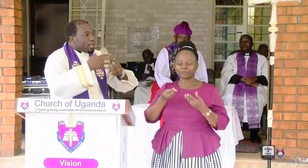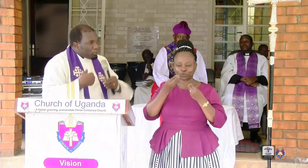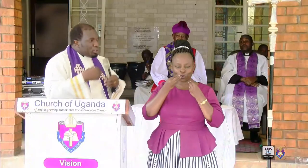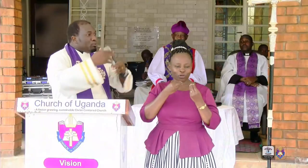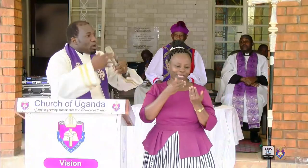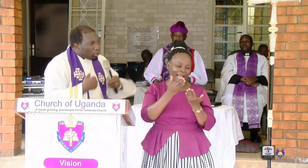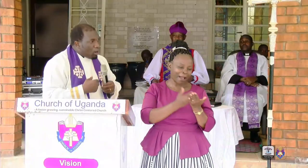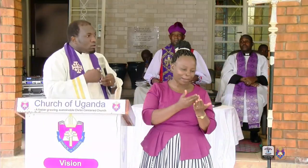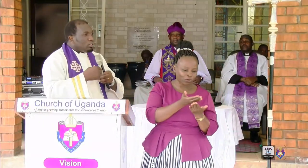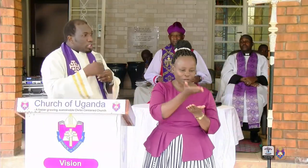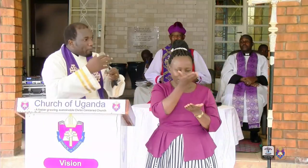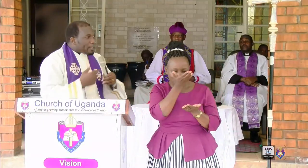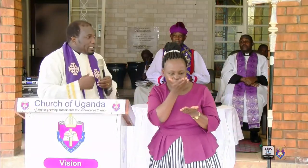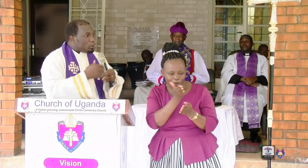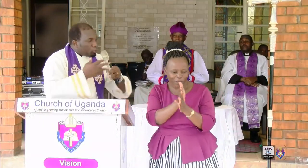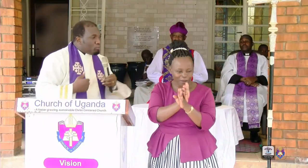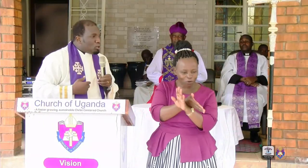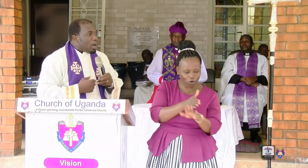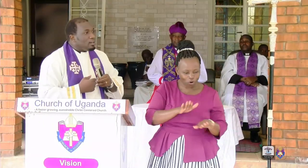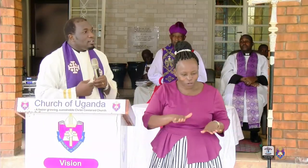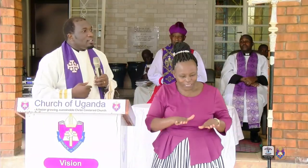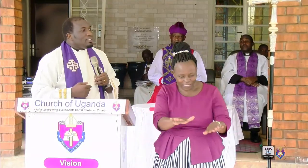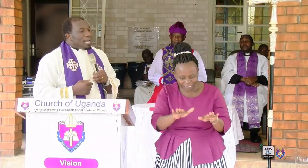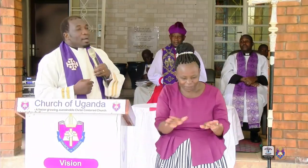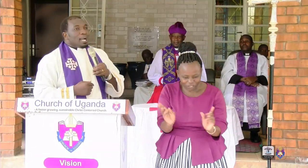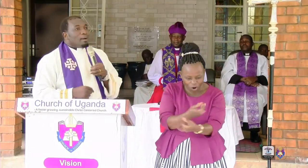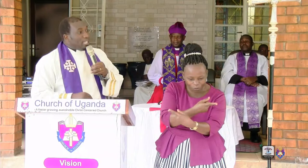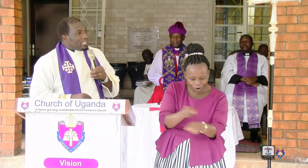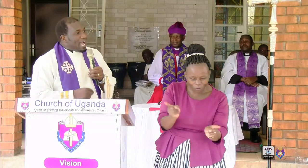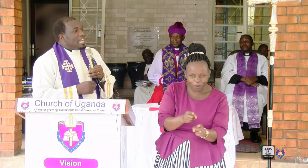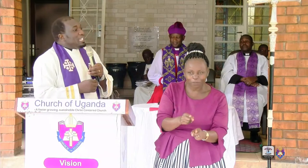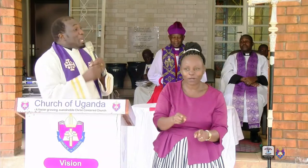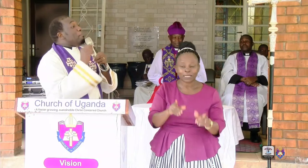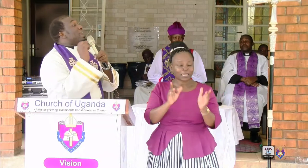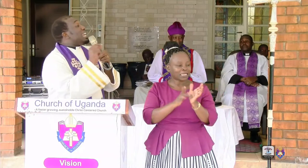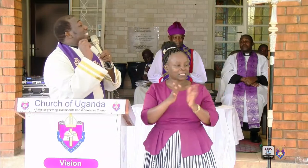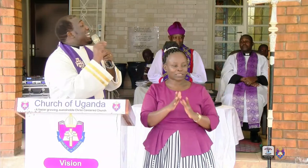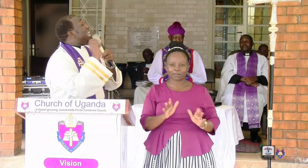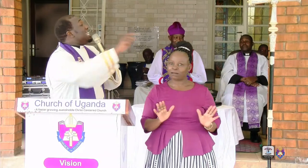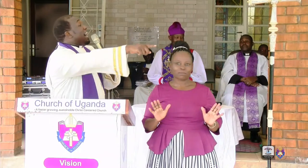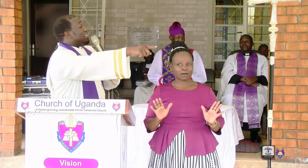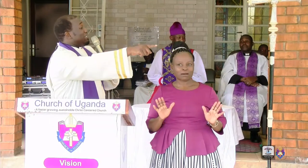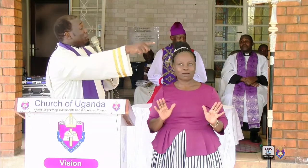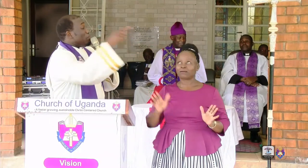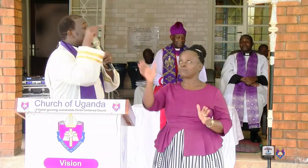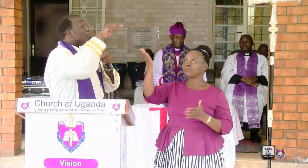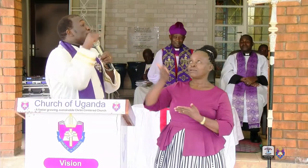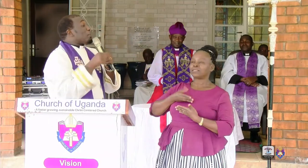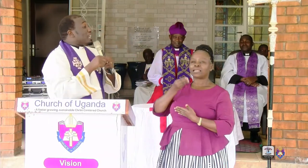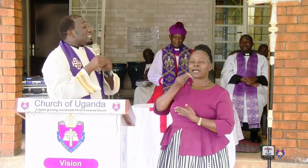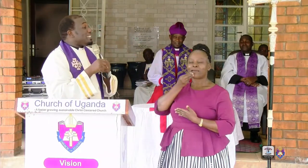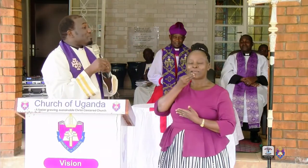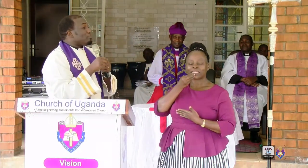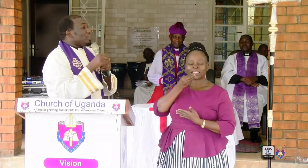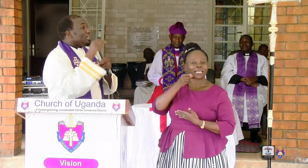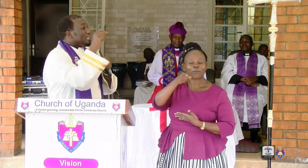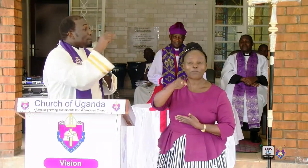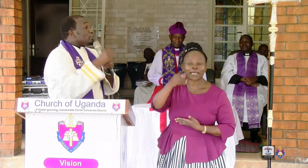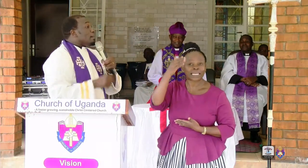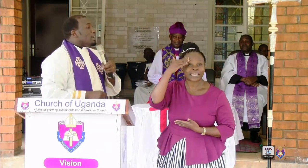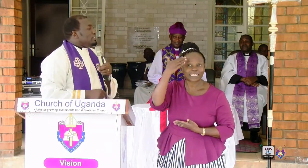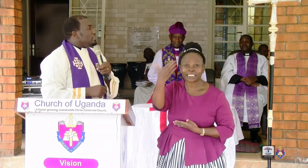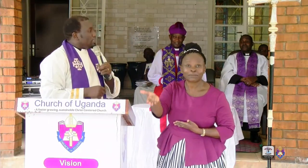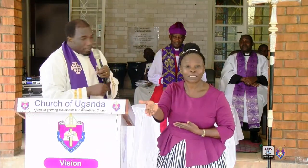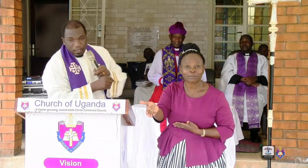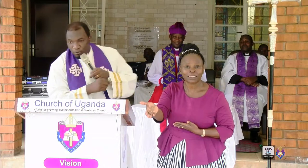matoke mayuni muwogo. Chapati bitumbua. Nabagama neda. Nine mene jendia. Mweje muta kolachi. Jie